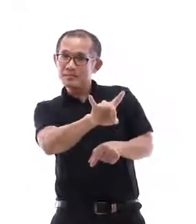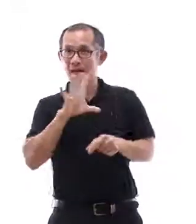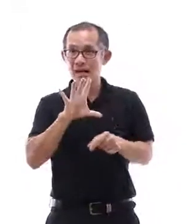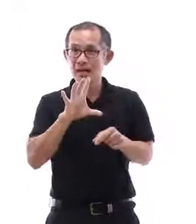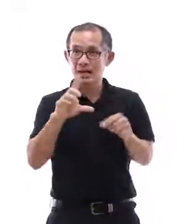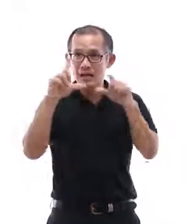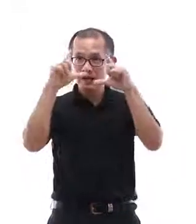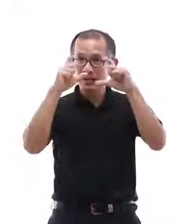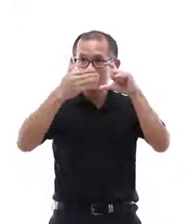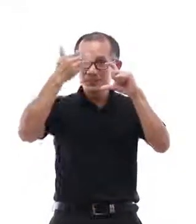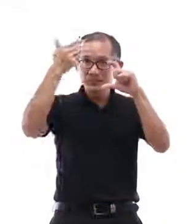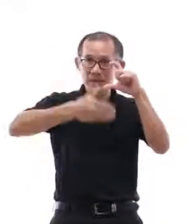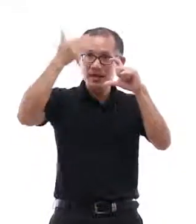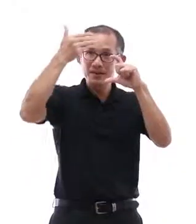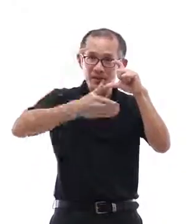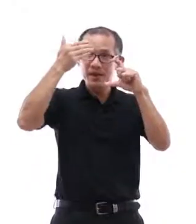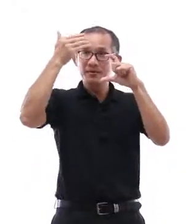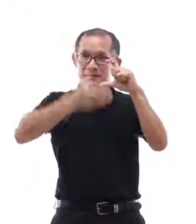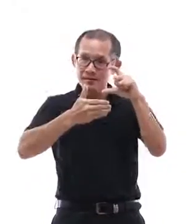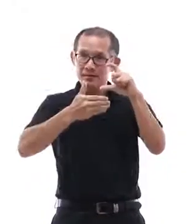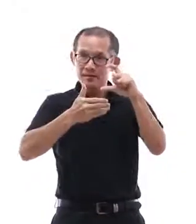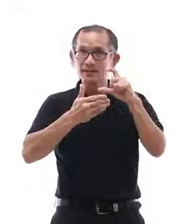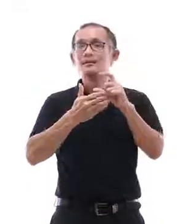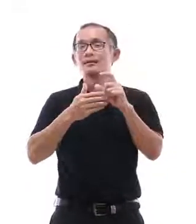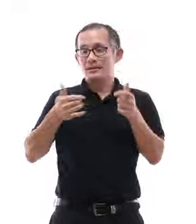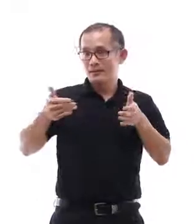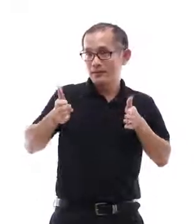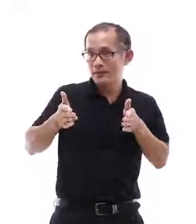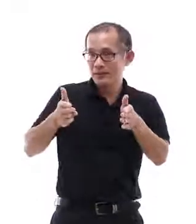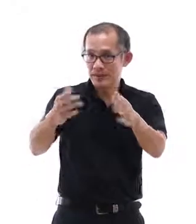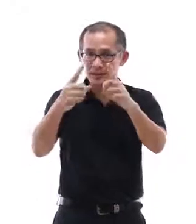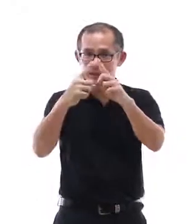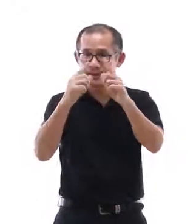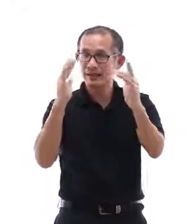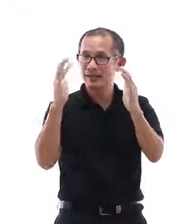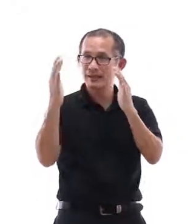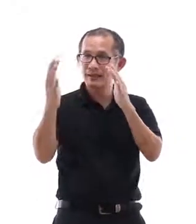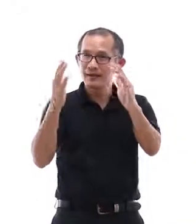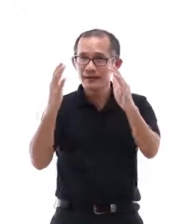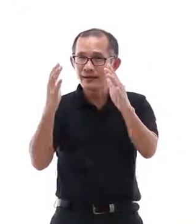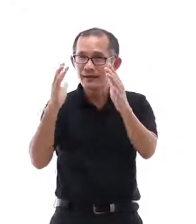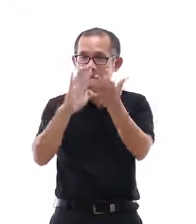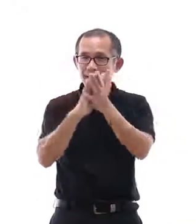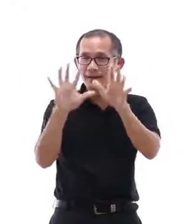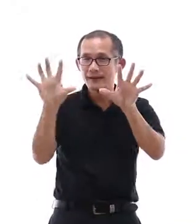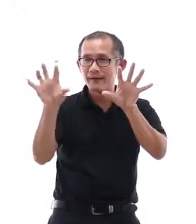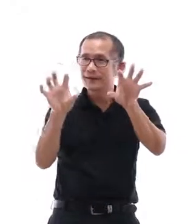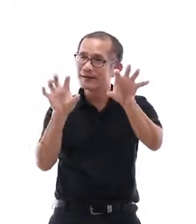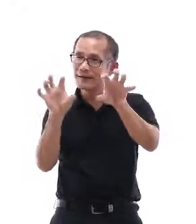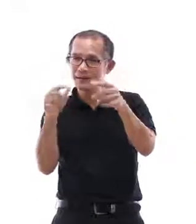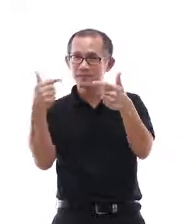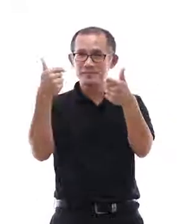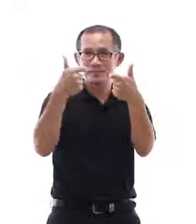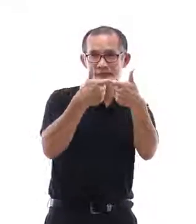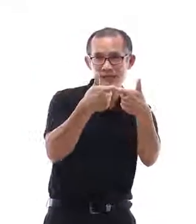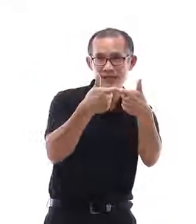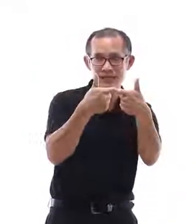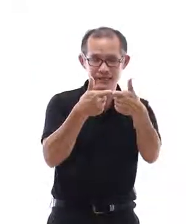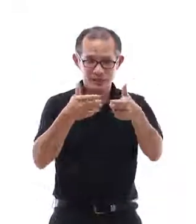利用相机慢速快门的原理，街道上走动的人群慢速曝光后